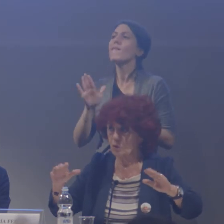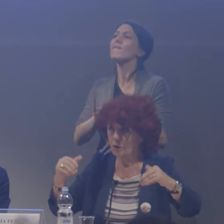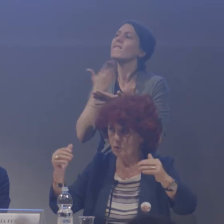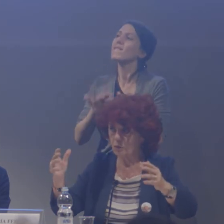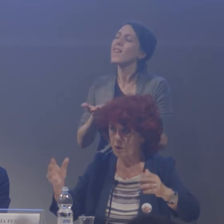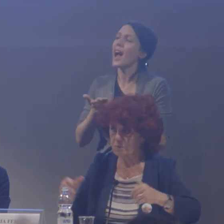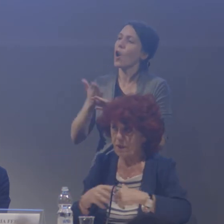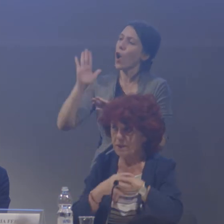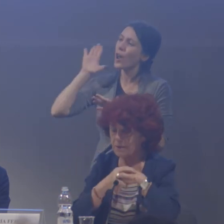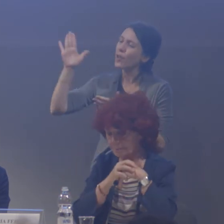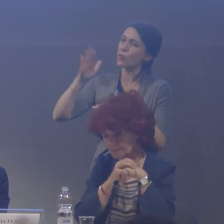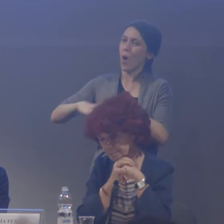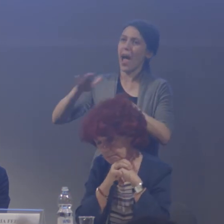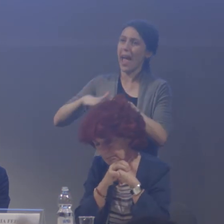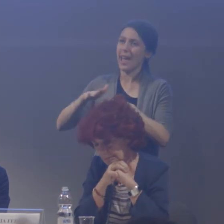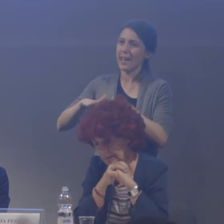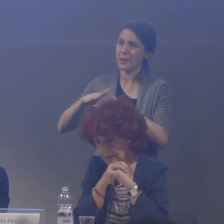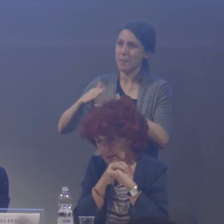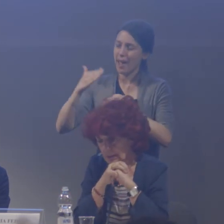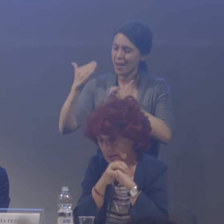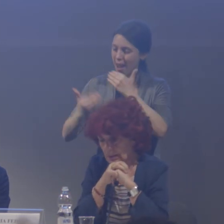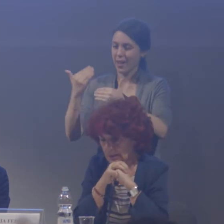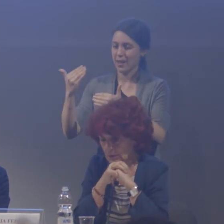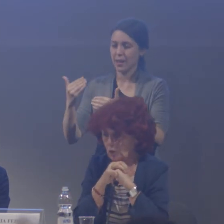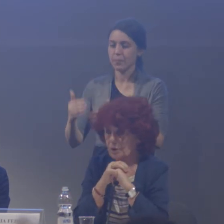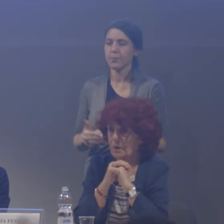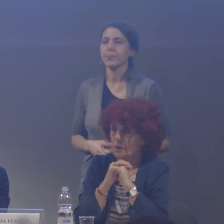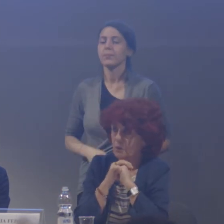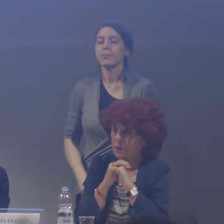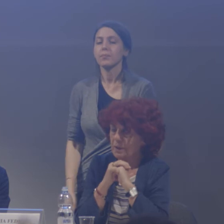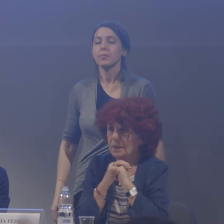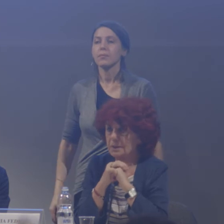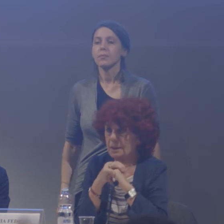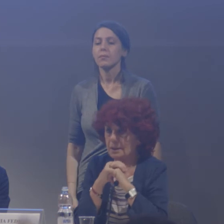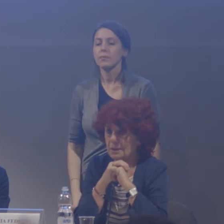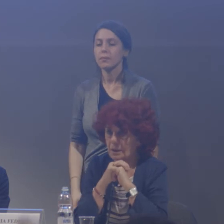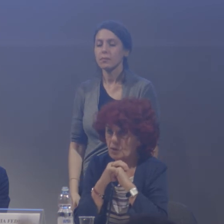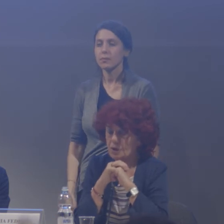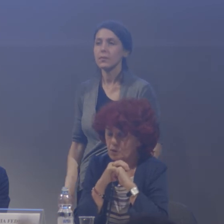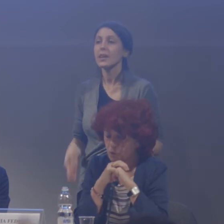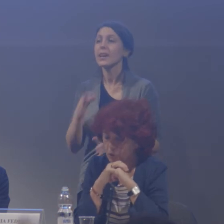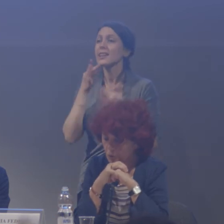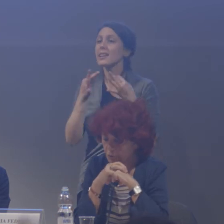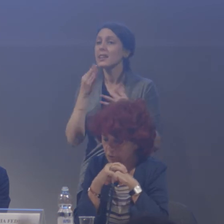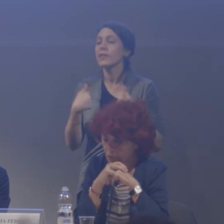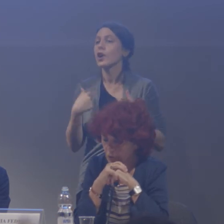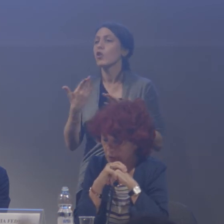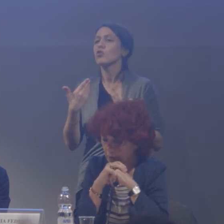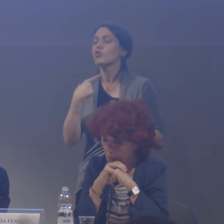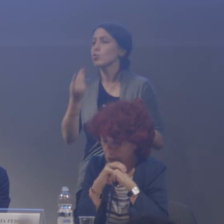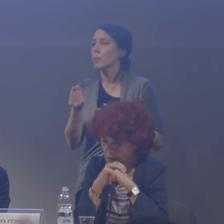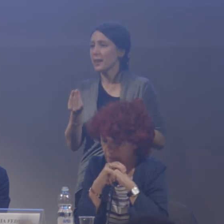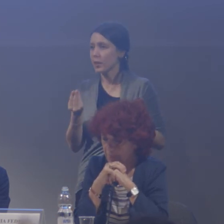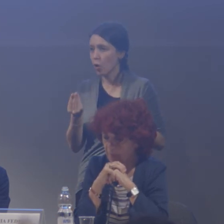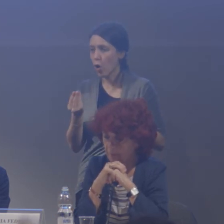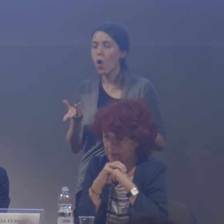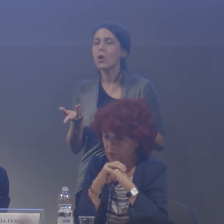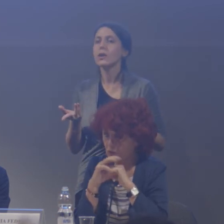è costruita tutta l'esperienza di Tullio De Mauro. Allora, la cosa che subito io vi voglio dire